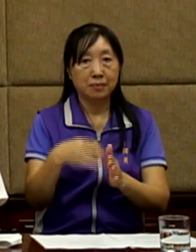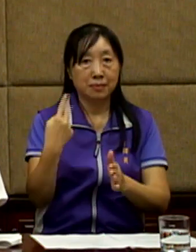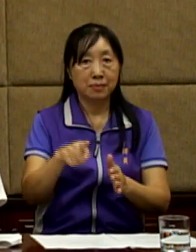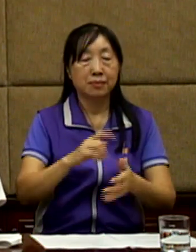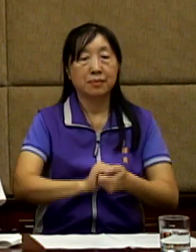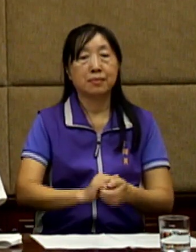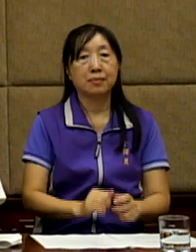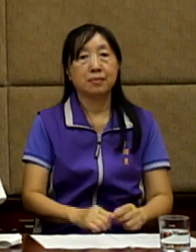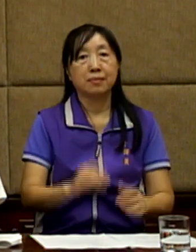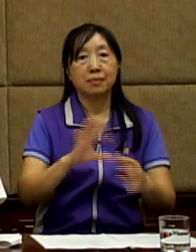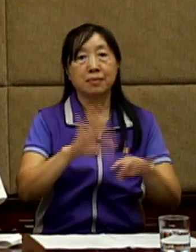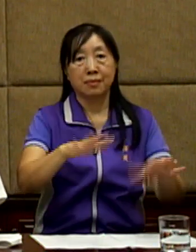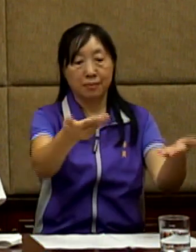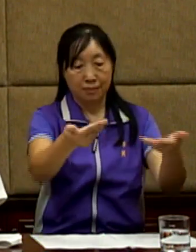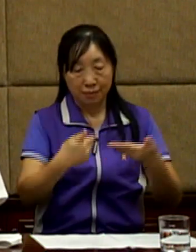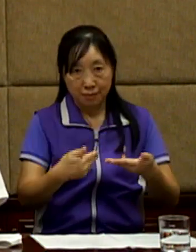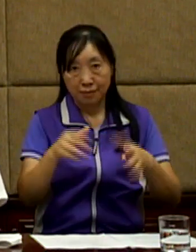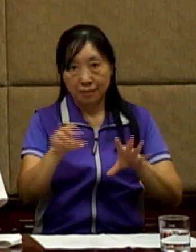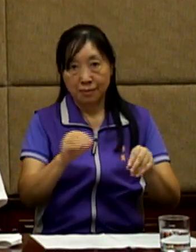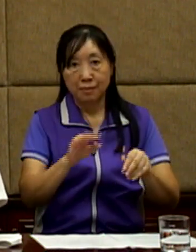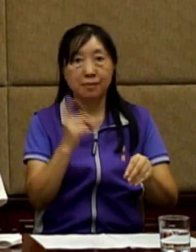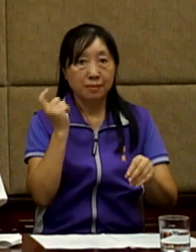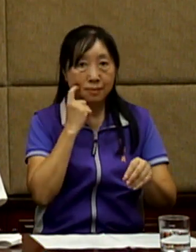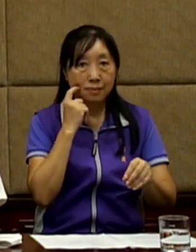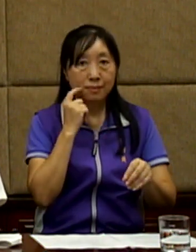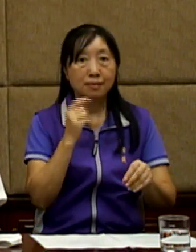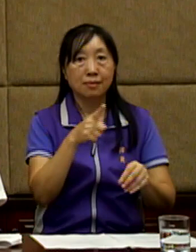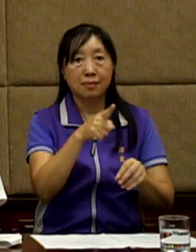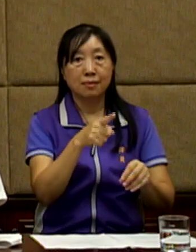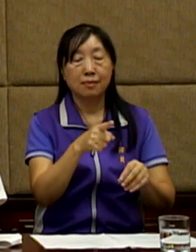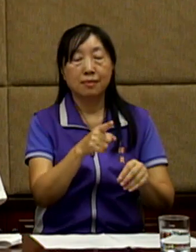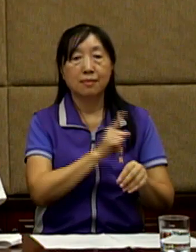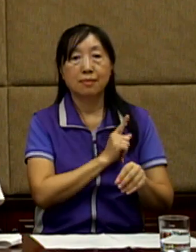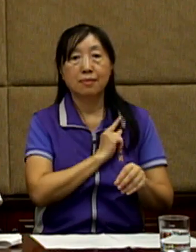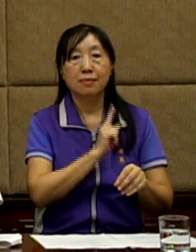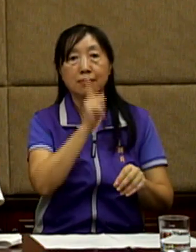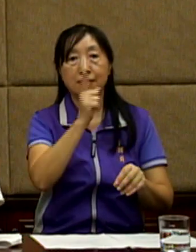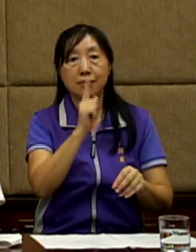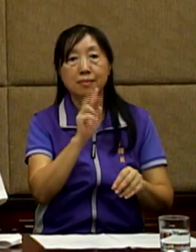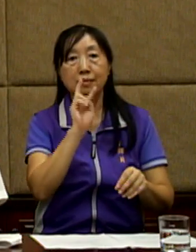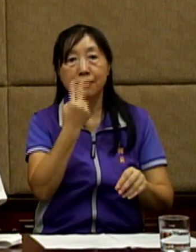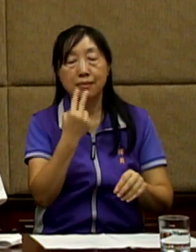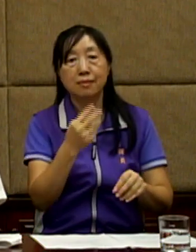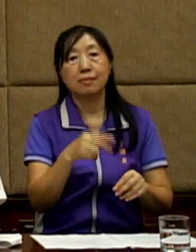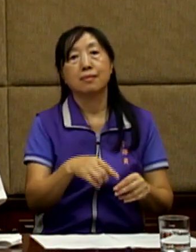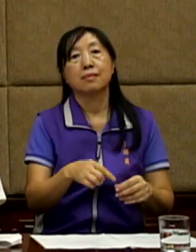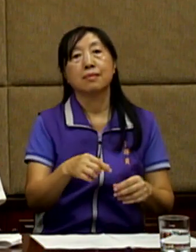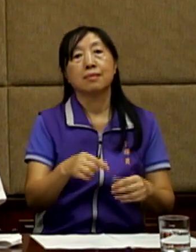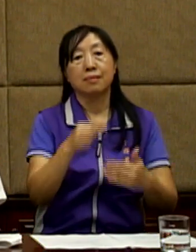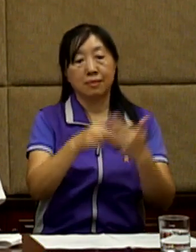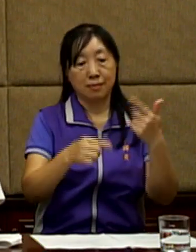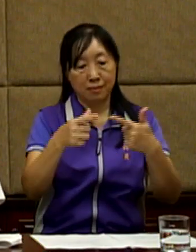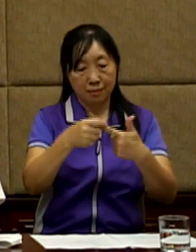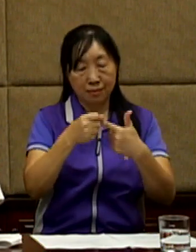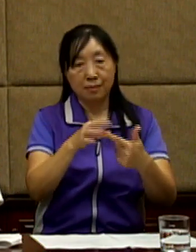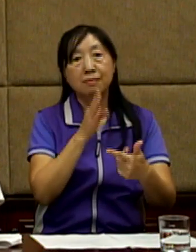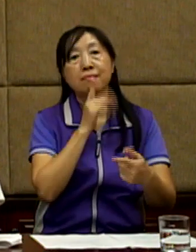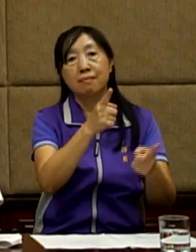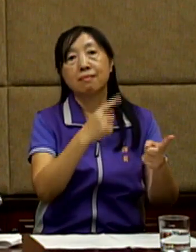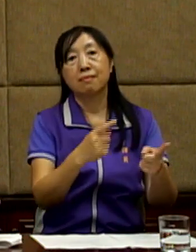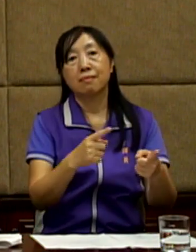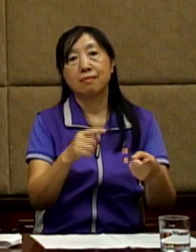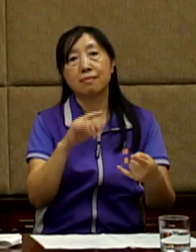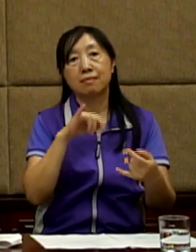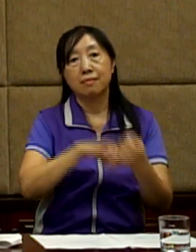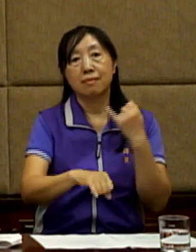就是说他提供的不实资讯跟违反他的自己的9大承诺的第6点这样子的一个事实，假使是